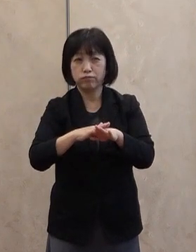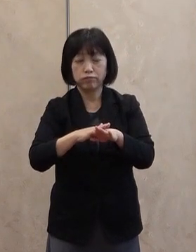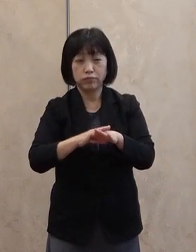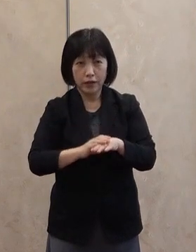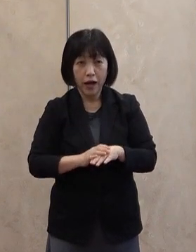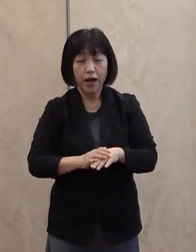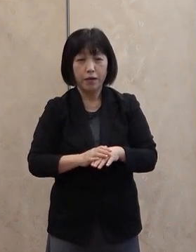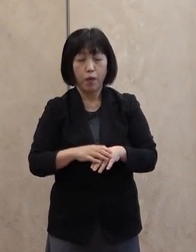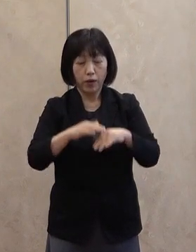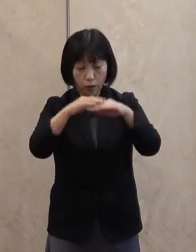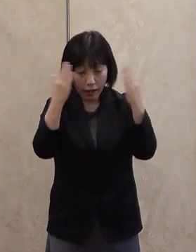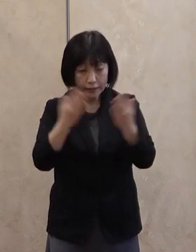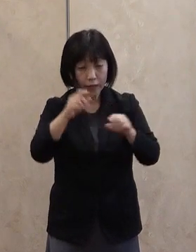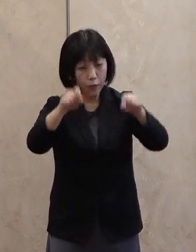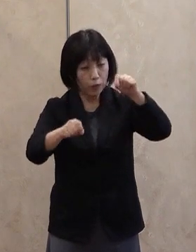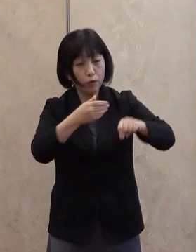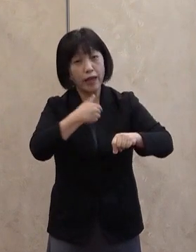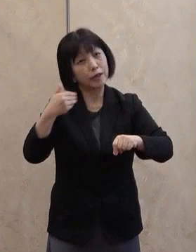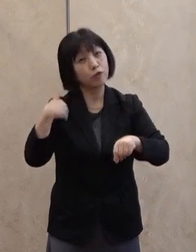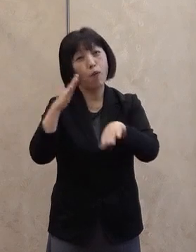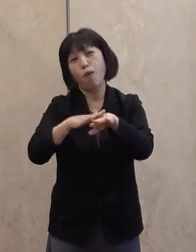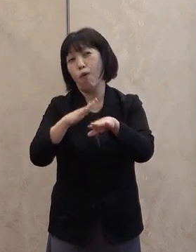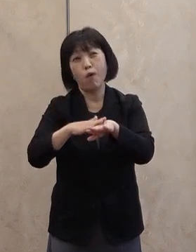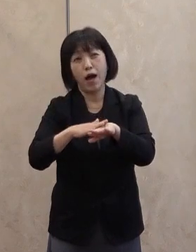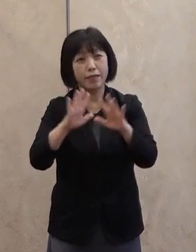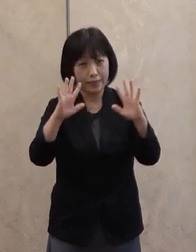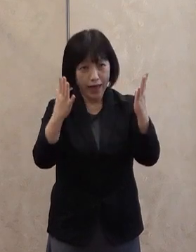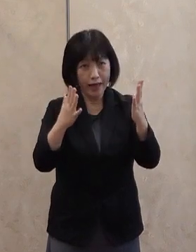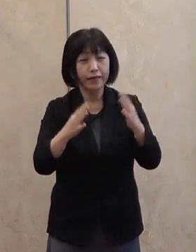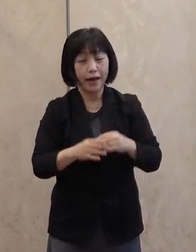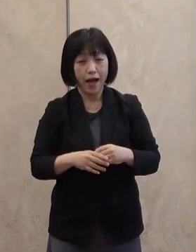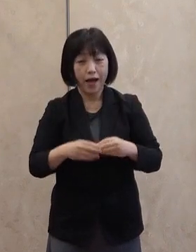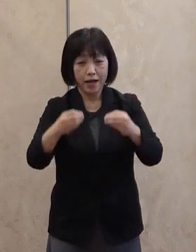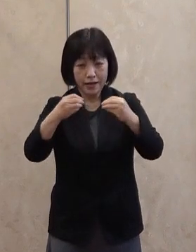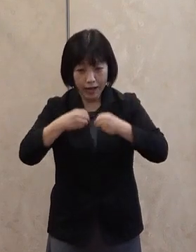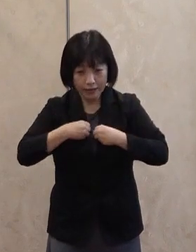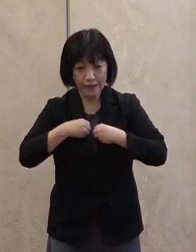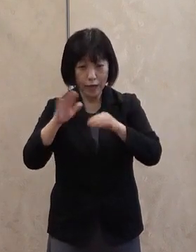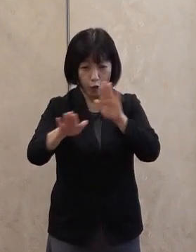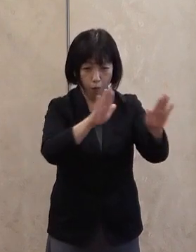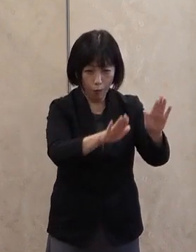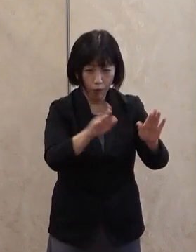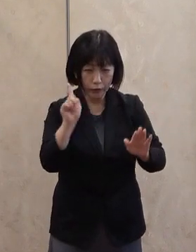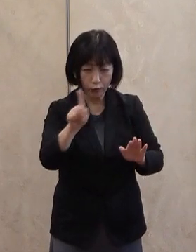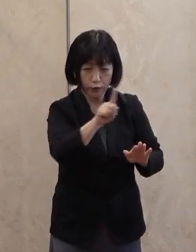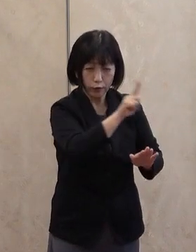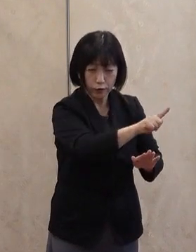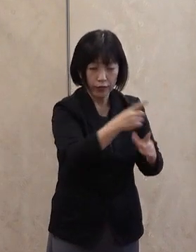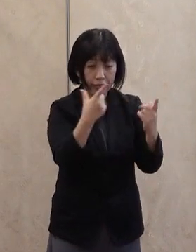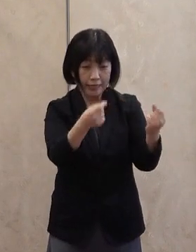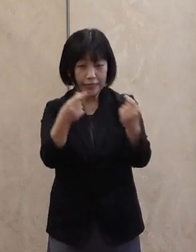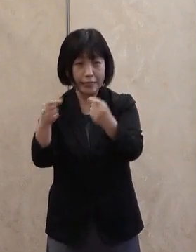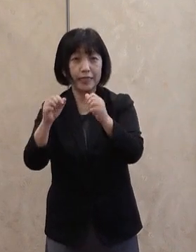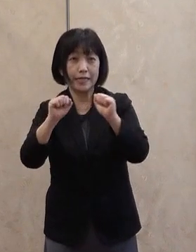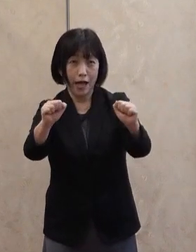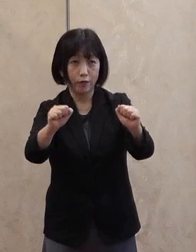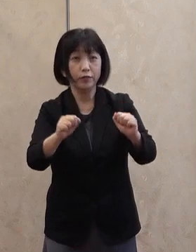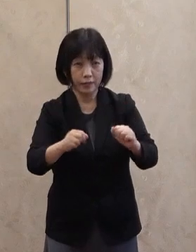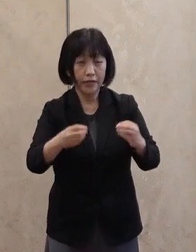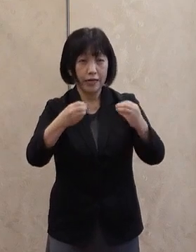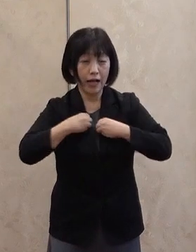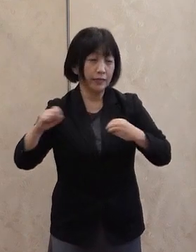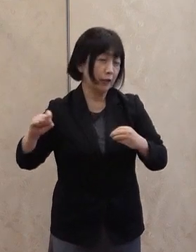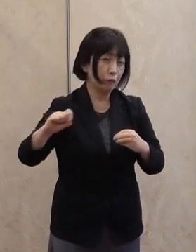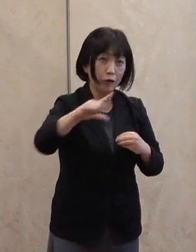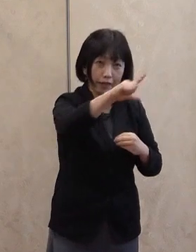完全にコントロールできるという方法はないわけですから、もう一つ一つの感染対策を徹底していく、感染が拡大が増えてくるとそれを対